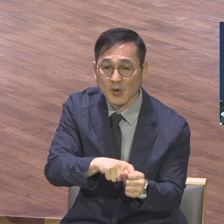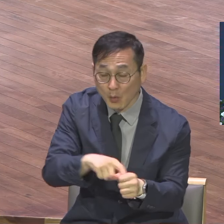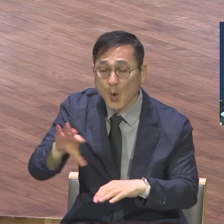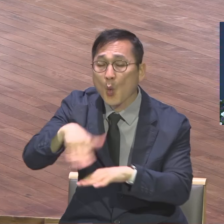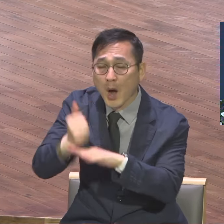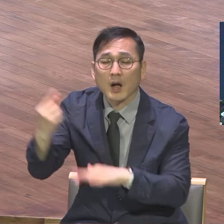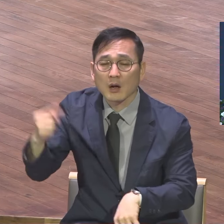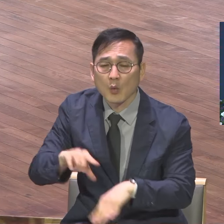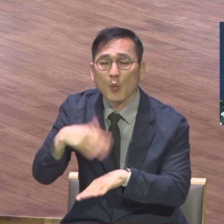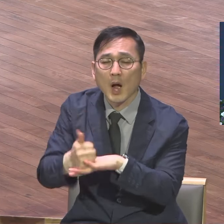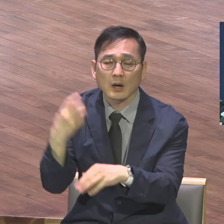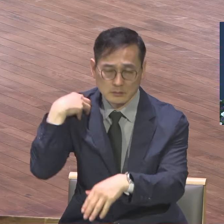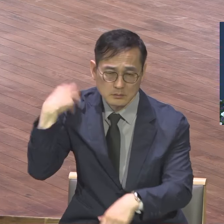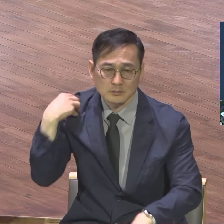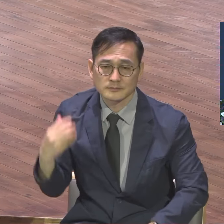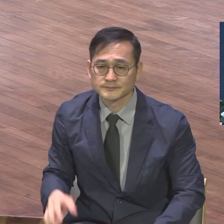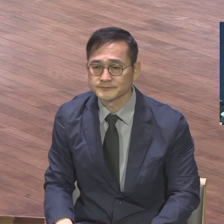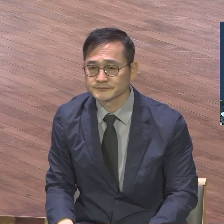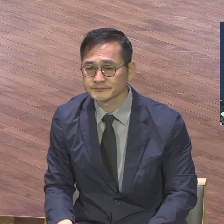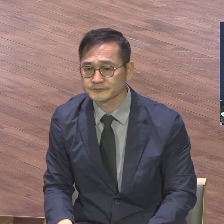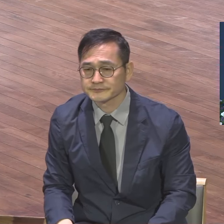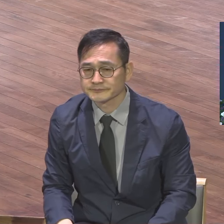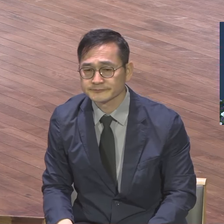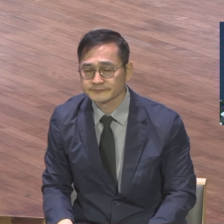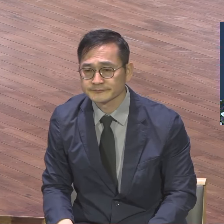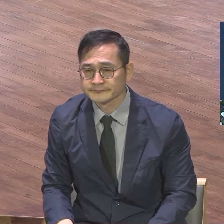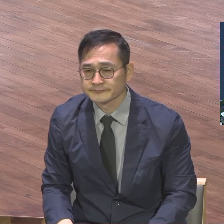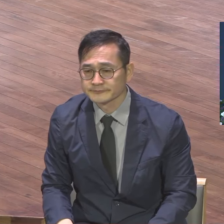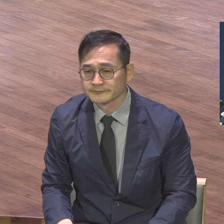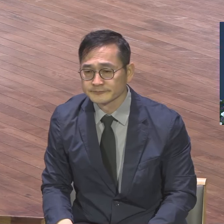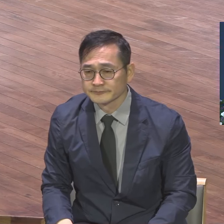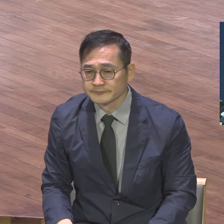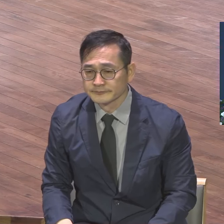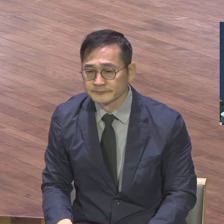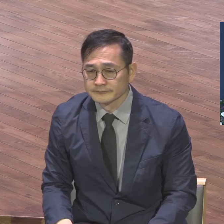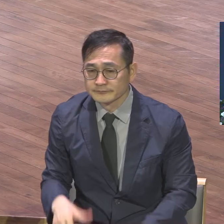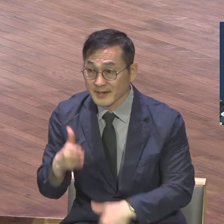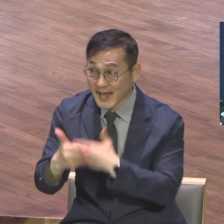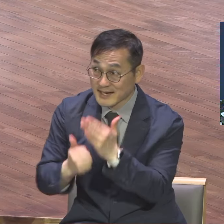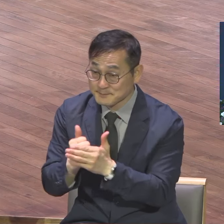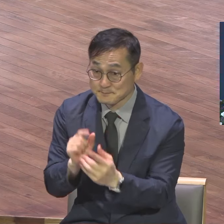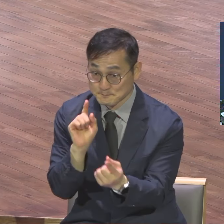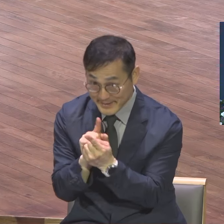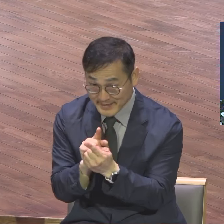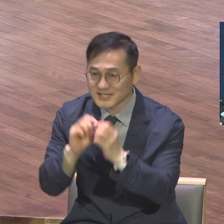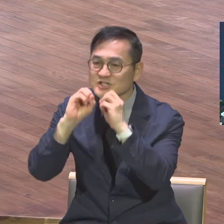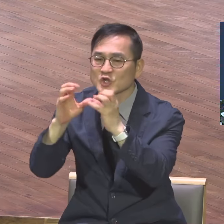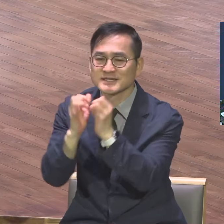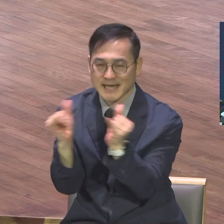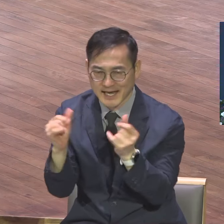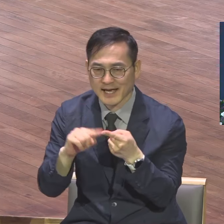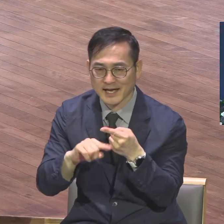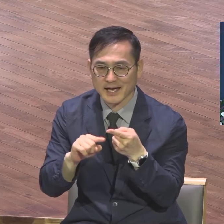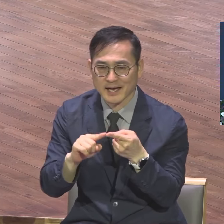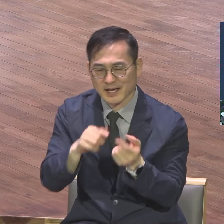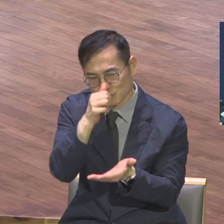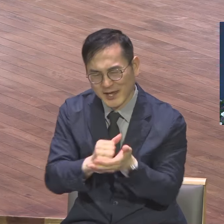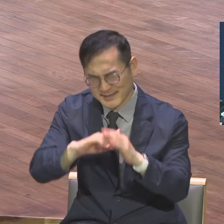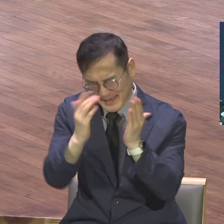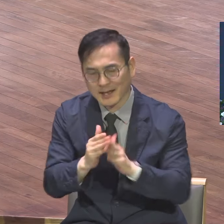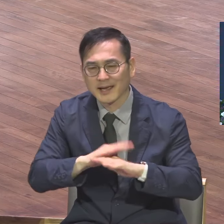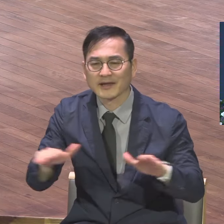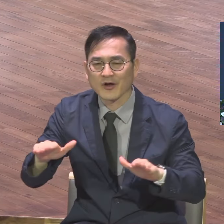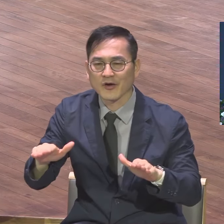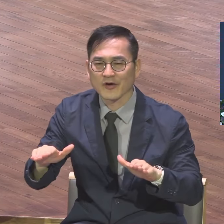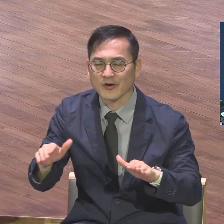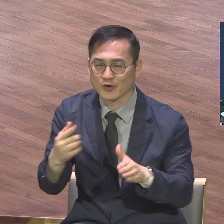요한일서 3장 8절 하나님 말씀이. 그래서 하나님 만나는 선지자, 내 원죄 잡은 문제 싹 죄 문제 해결해